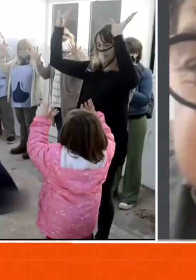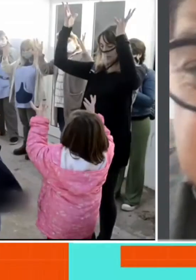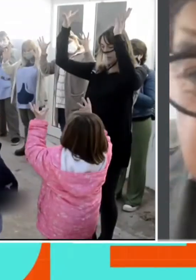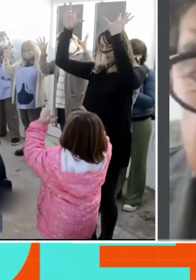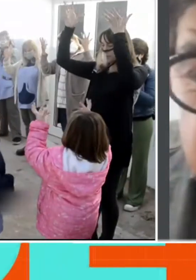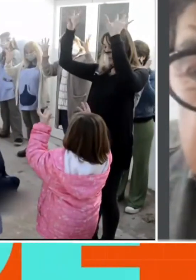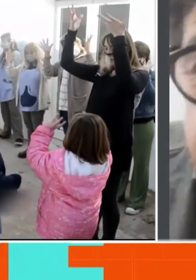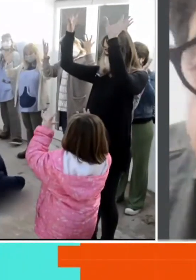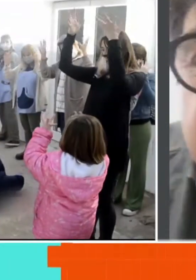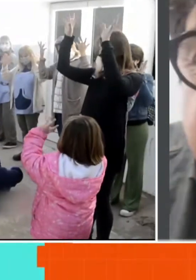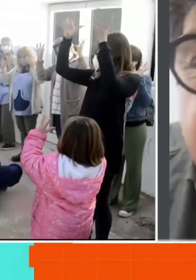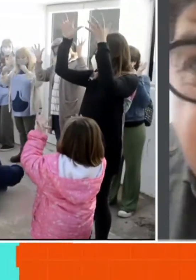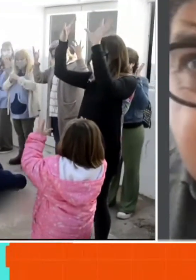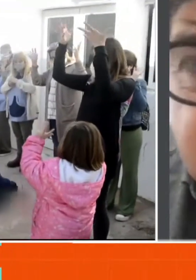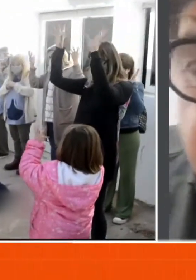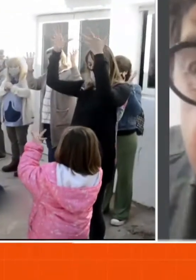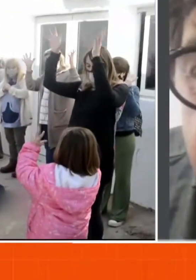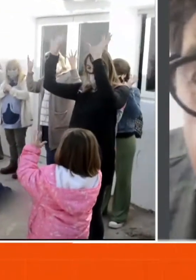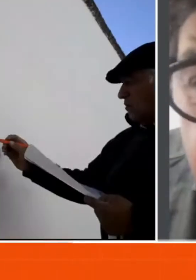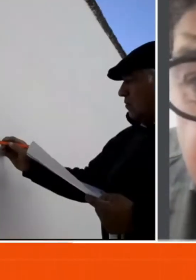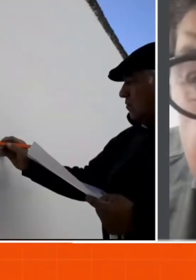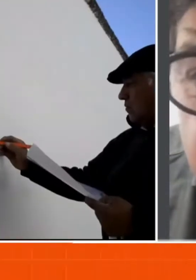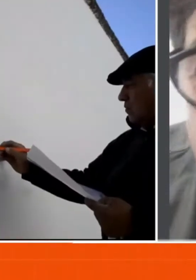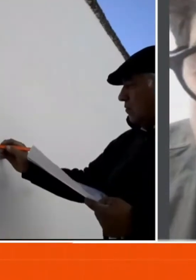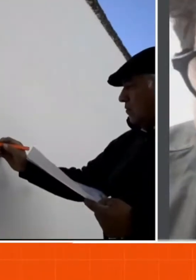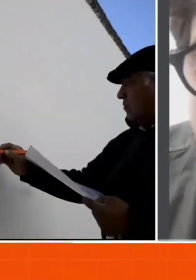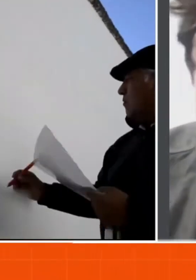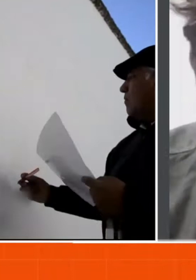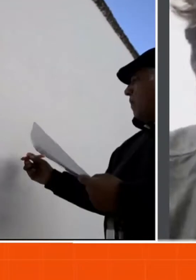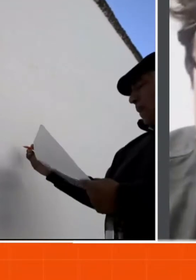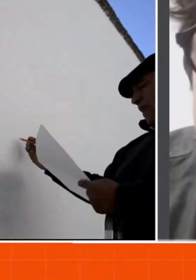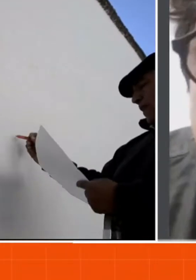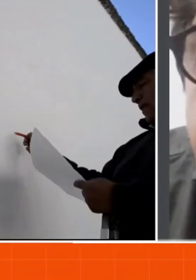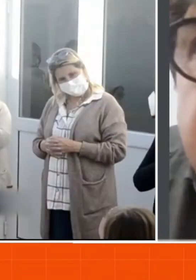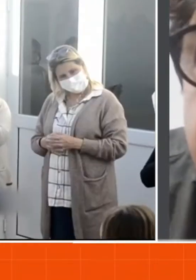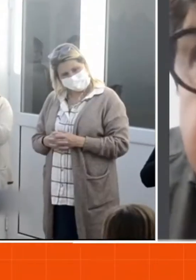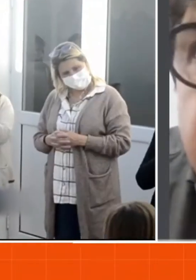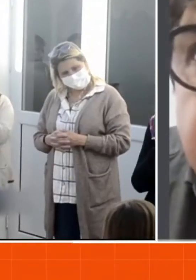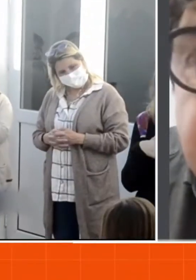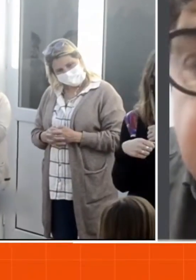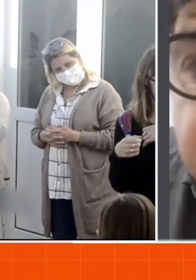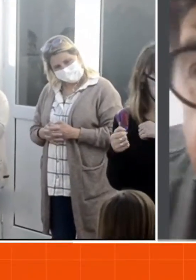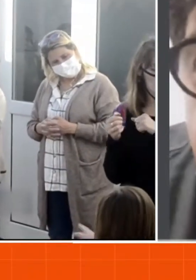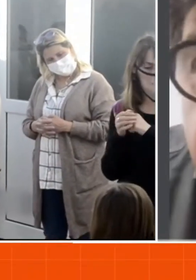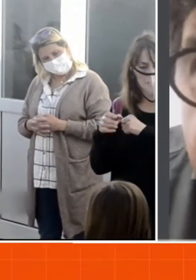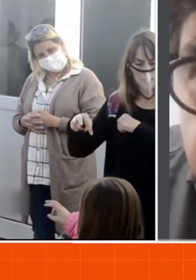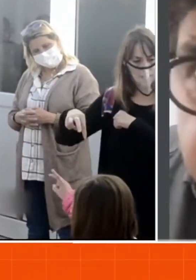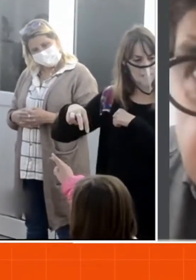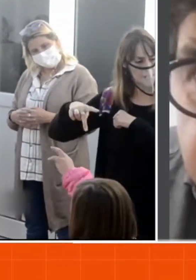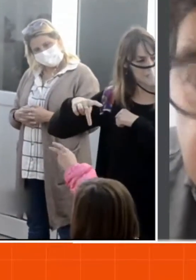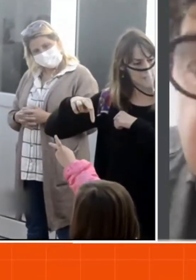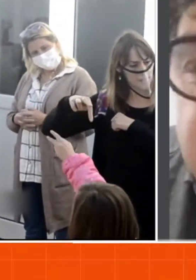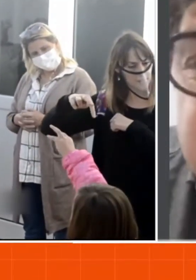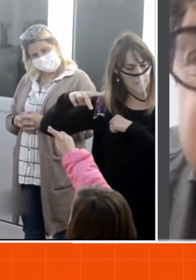contanos, porque ya tienen autorización para fijar murales en dos lugares, ¿no? ¿En dónde sería? Efectivamente. A ver.